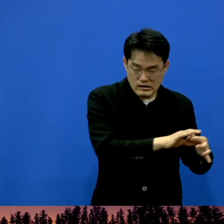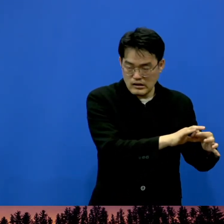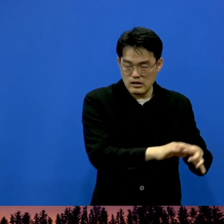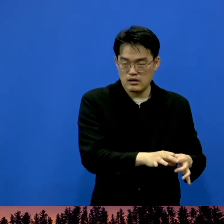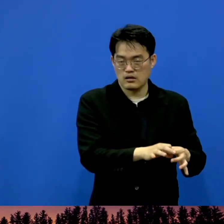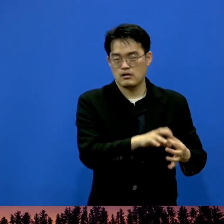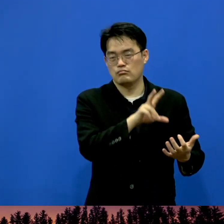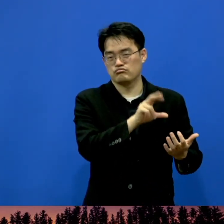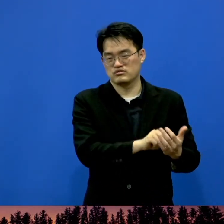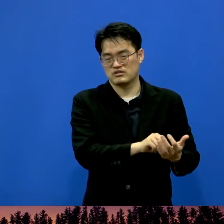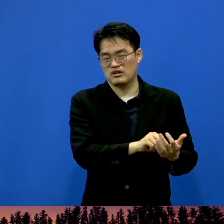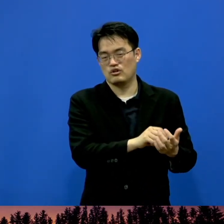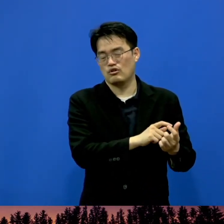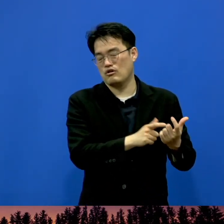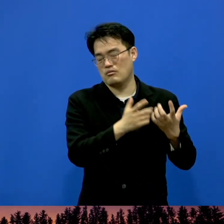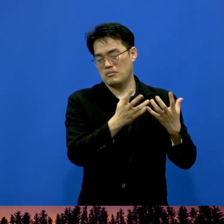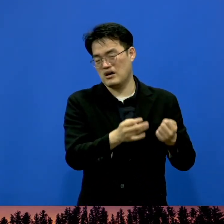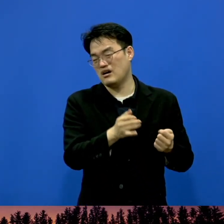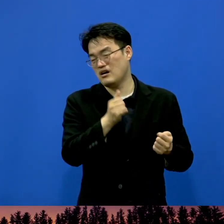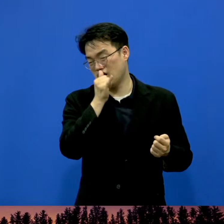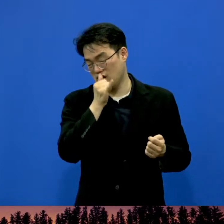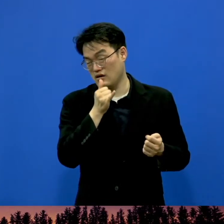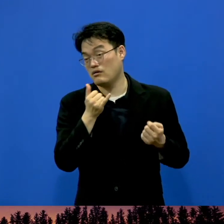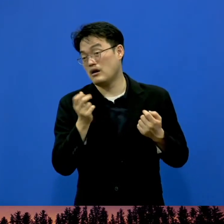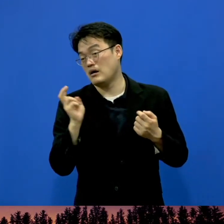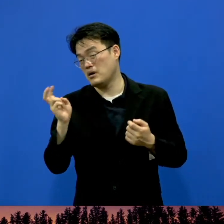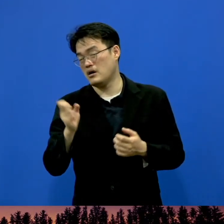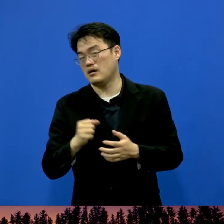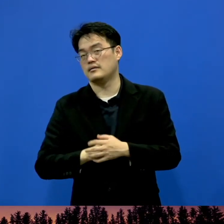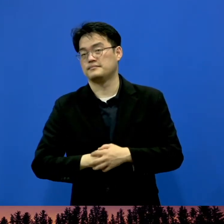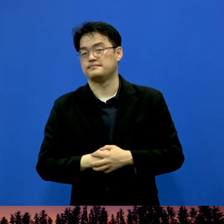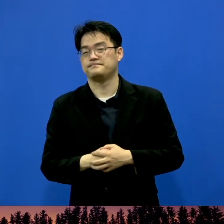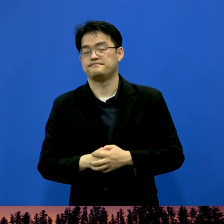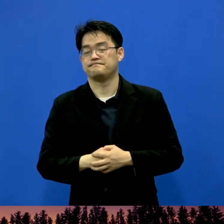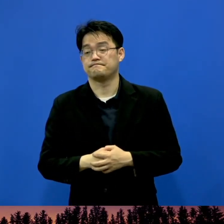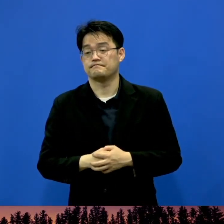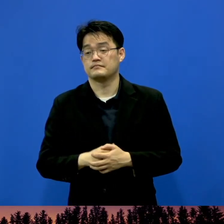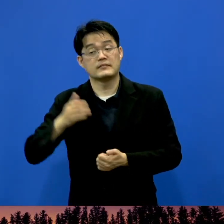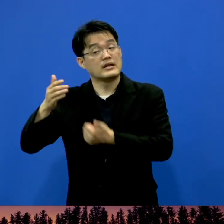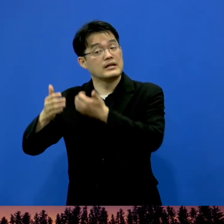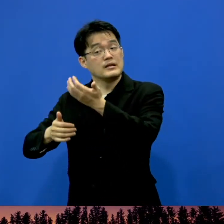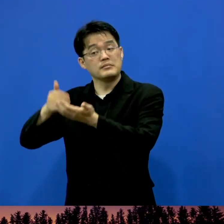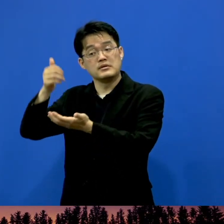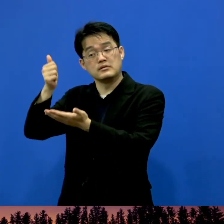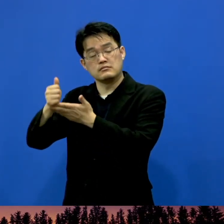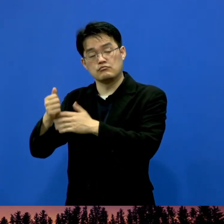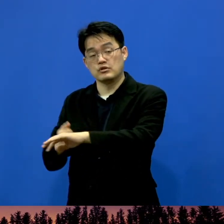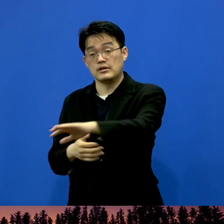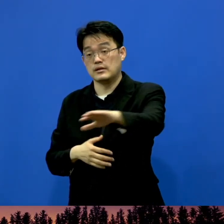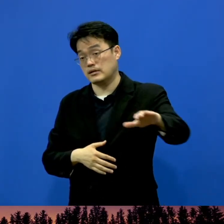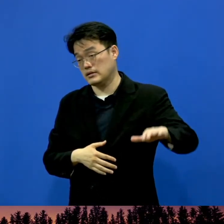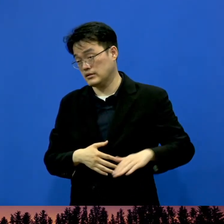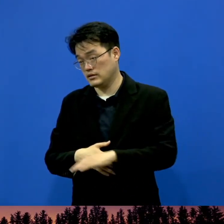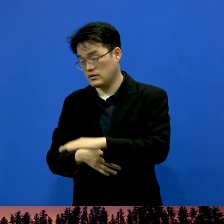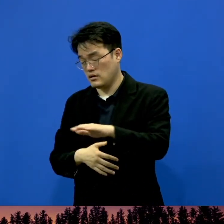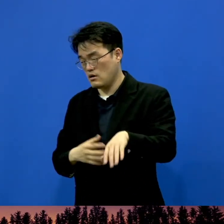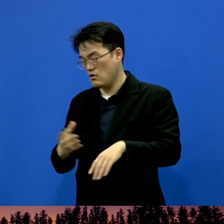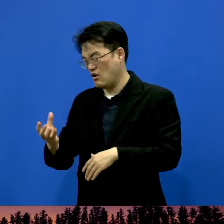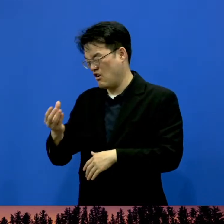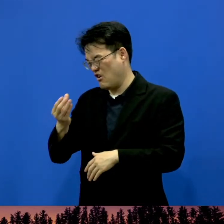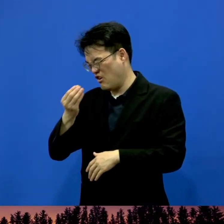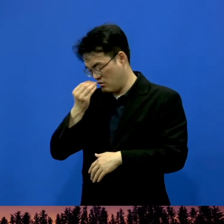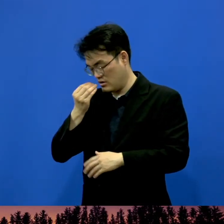더 가세화되는 이 오용되는 이 시대, 하나님 우리를 거룩한